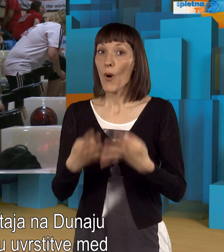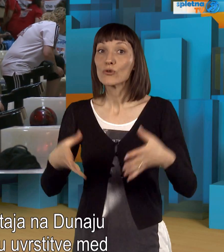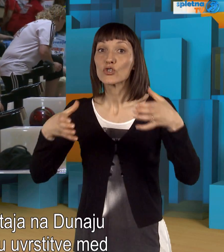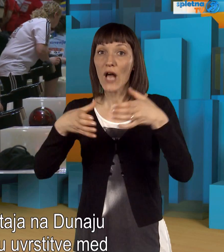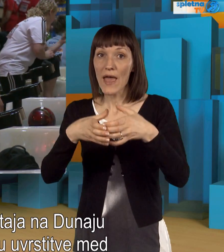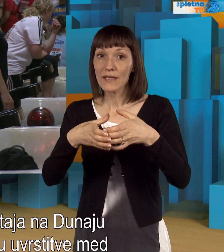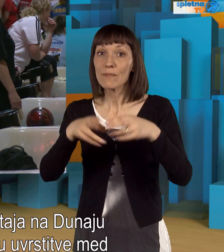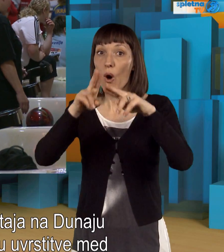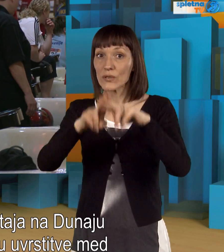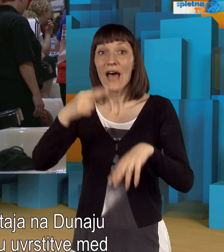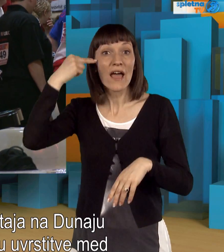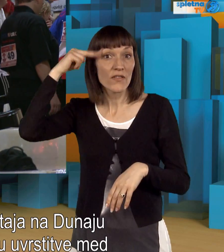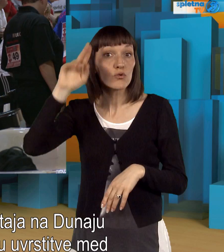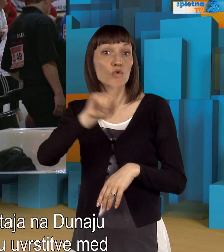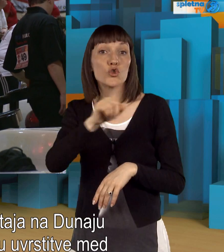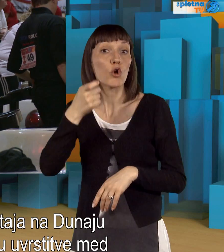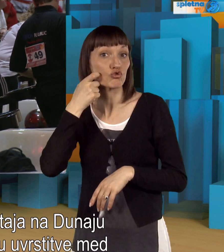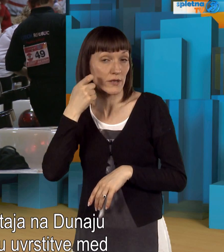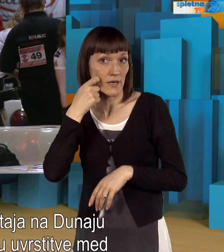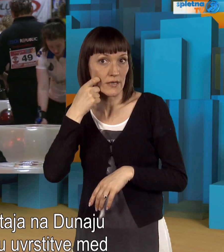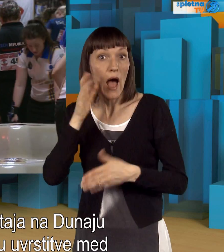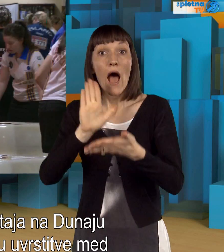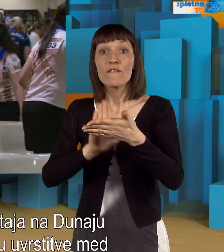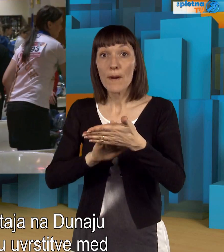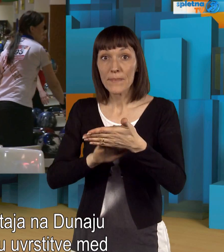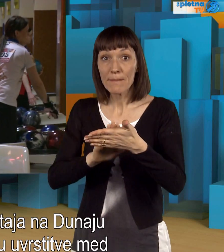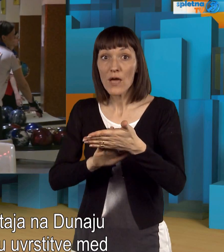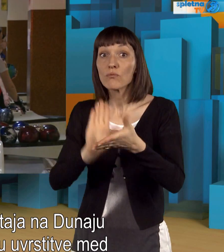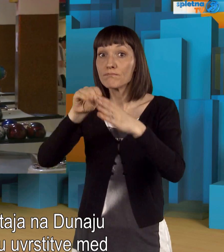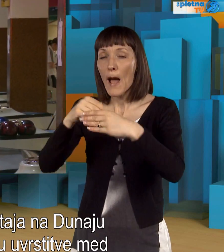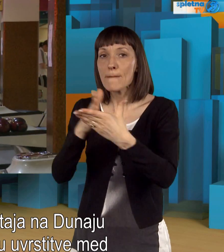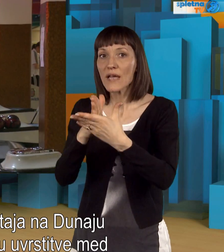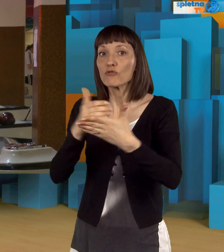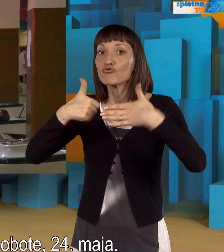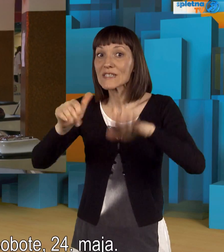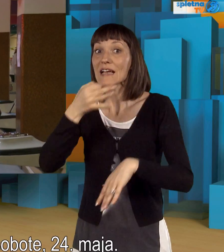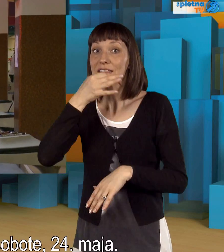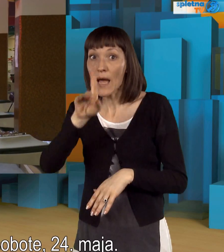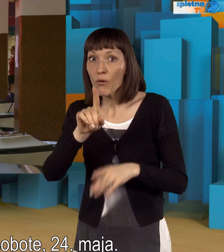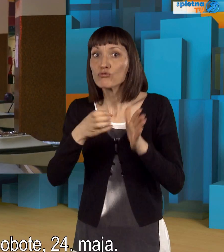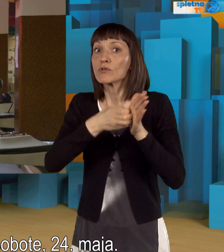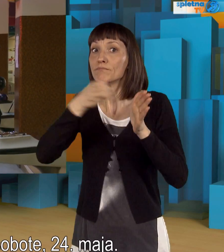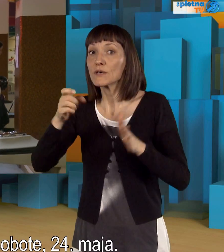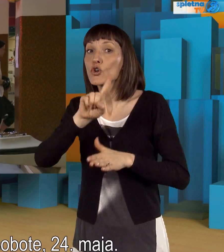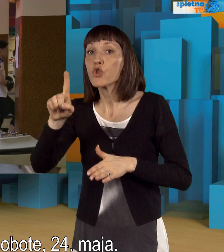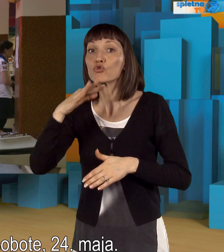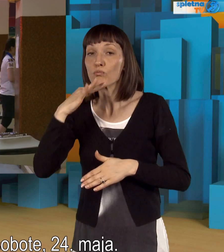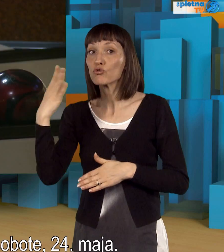Bovlinška ekipa ostaja na Dunaju do četrtka, v primeru uvrstitve med 16 najboljših pa do sobote 24. maja.